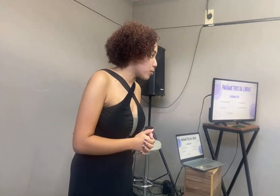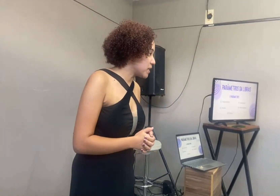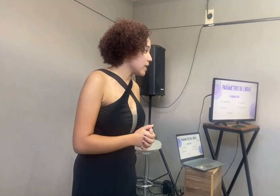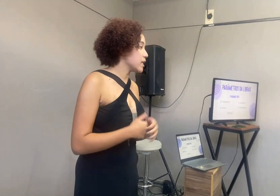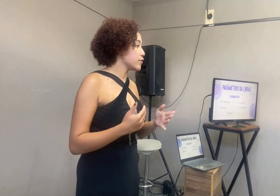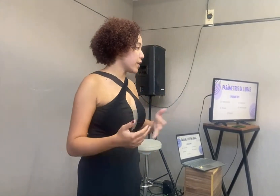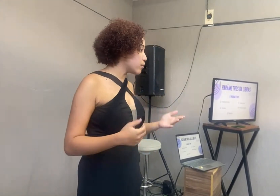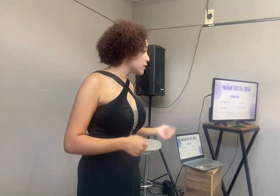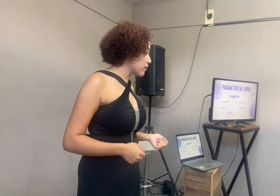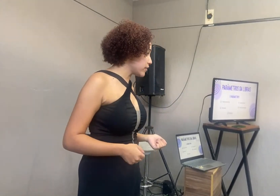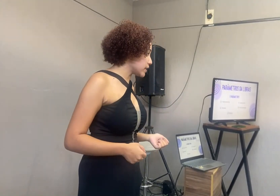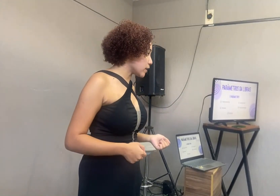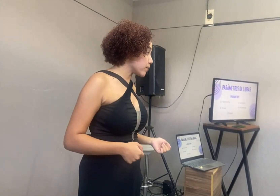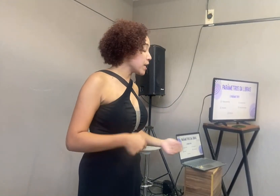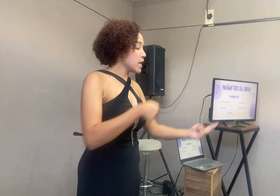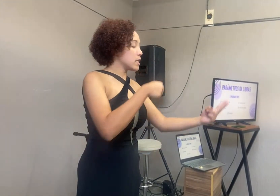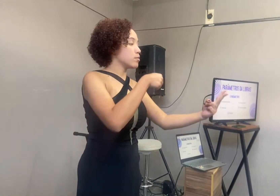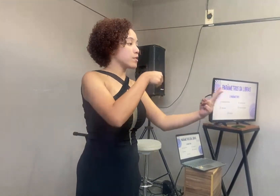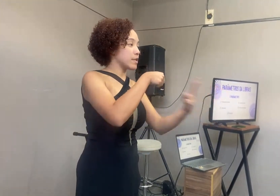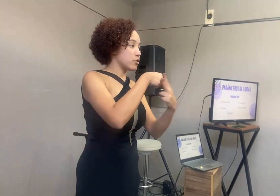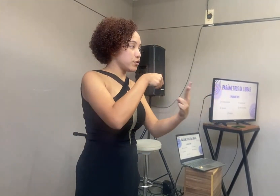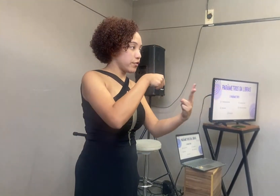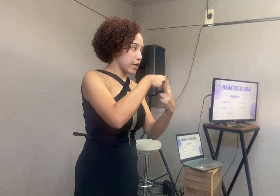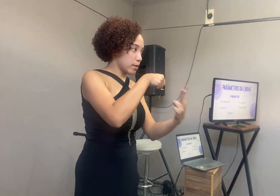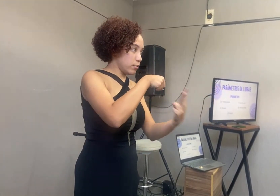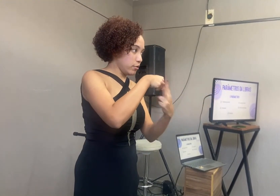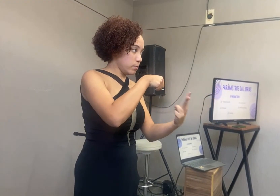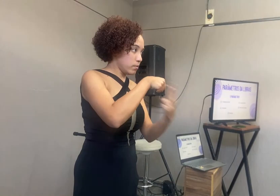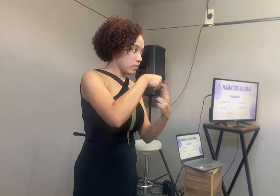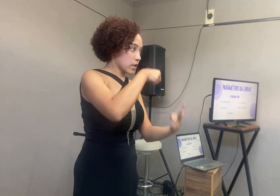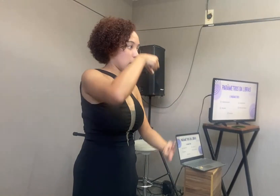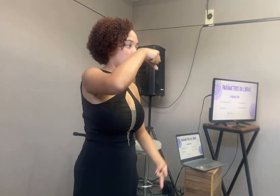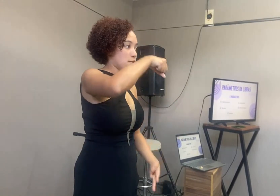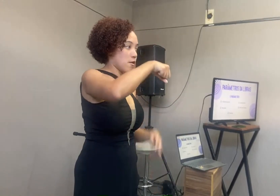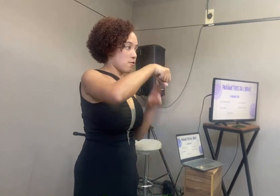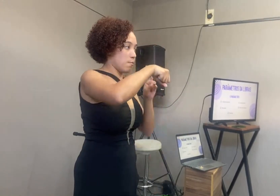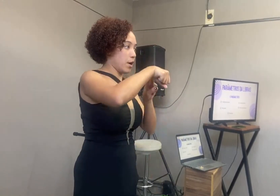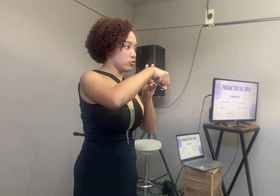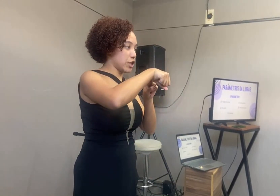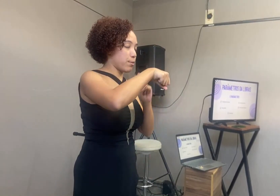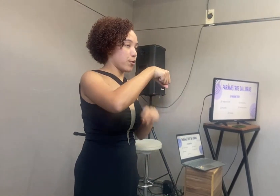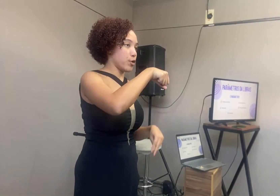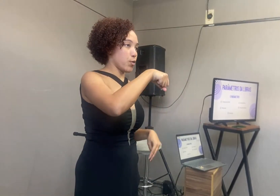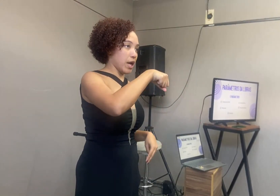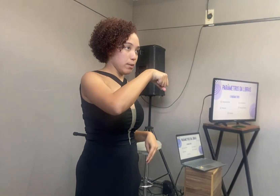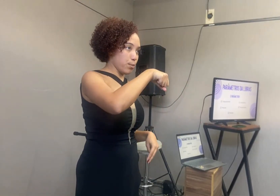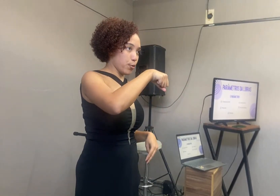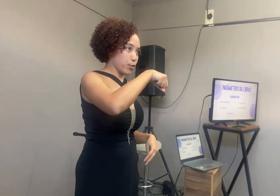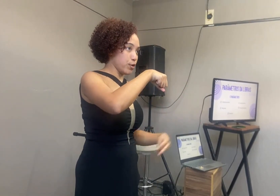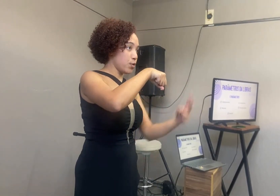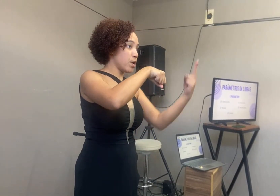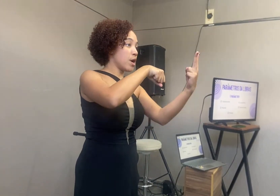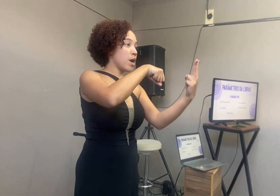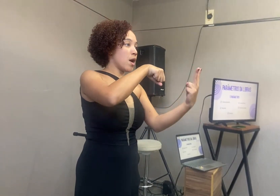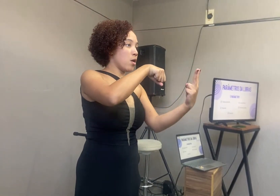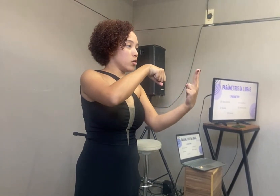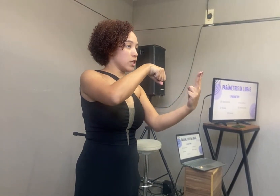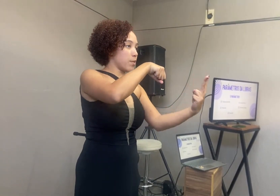da igreja, verbo da vida. Temos o sinal de verbo, que é mão de apoio em punho, outra mão